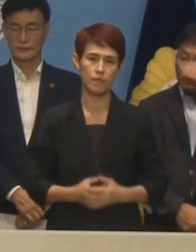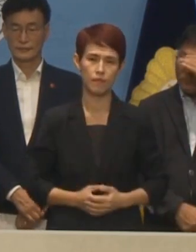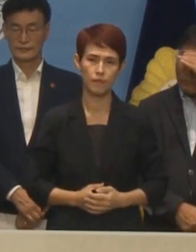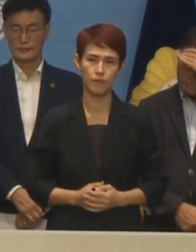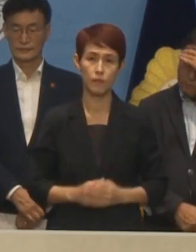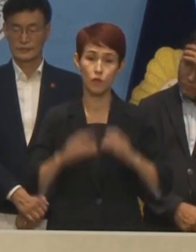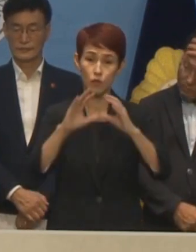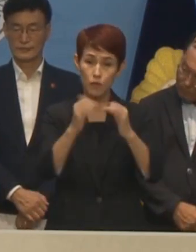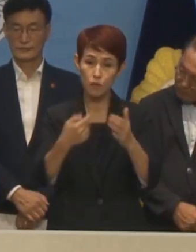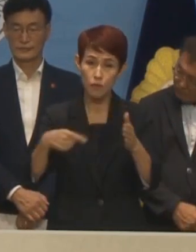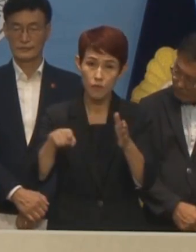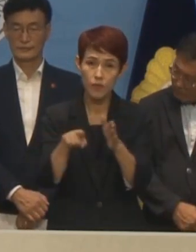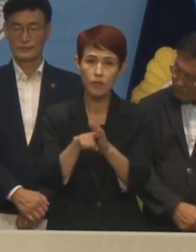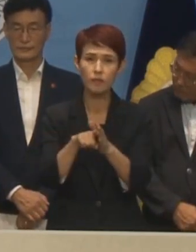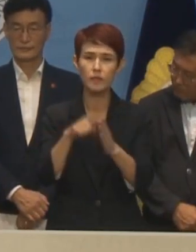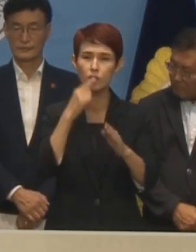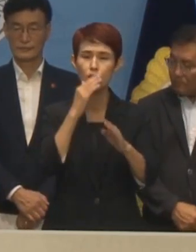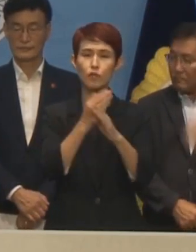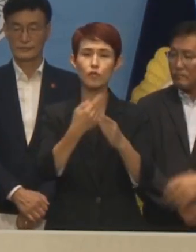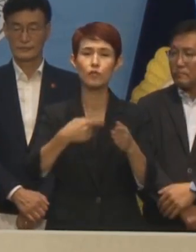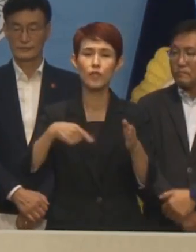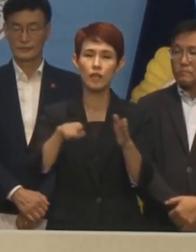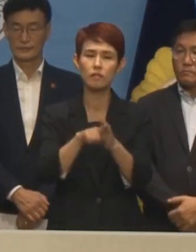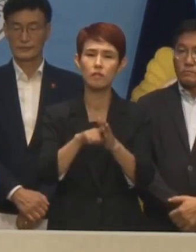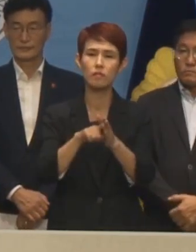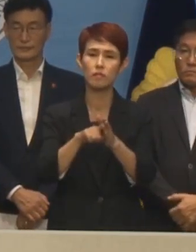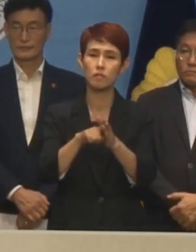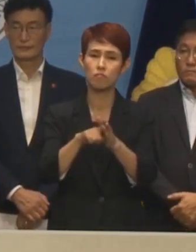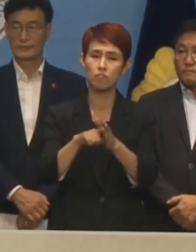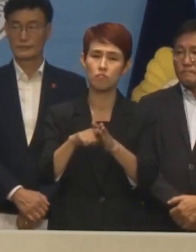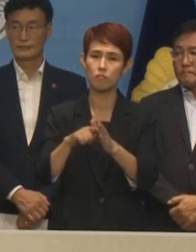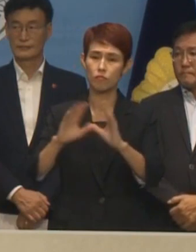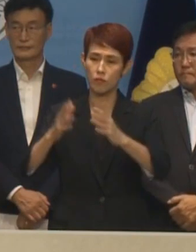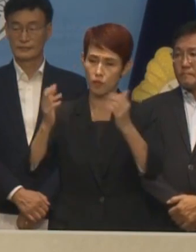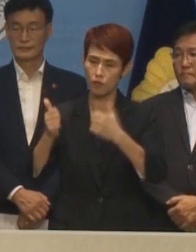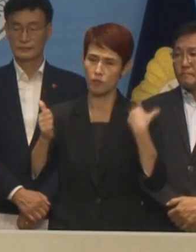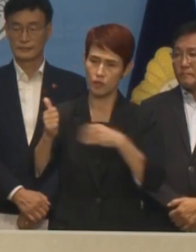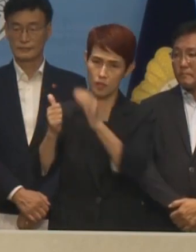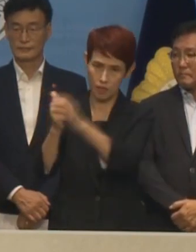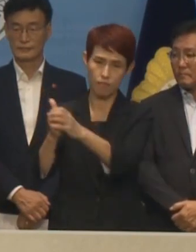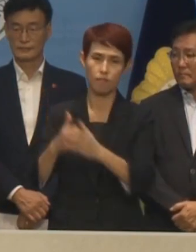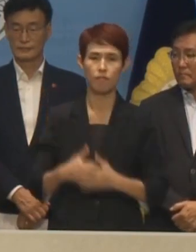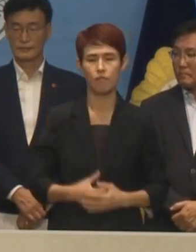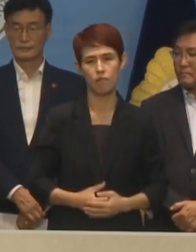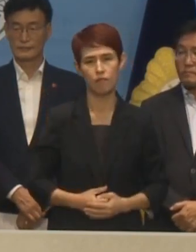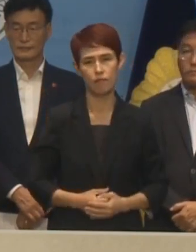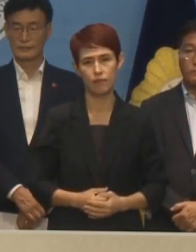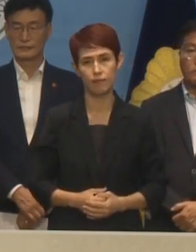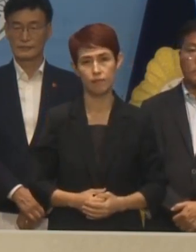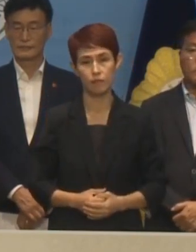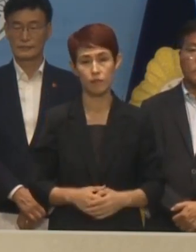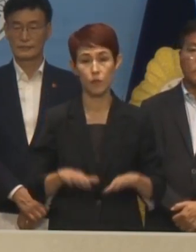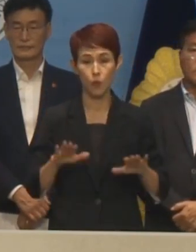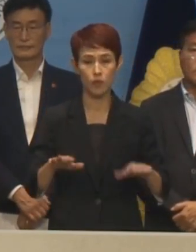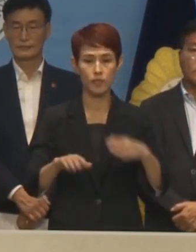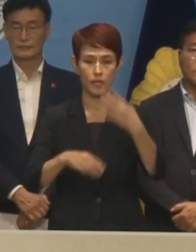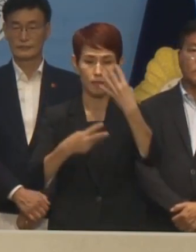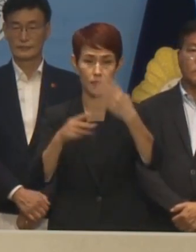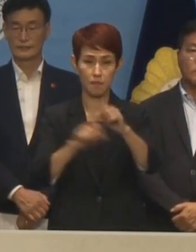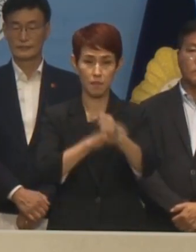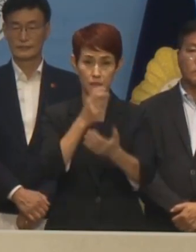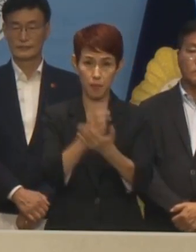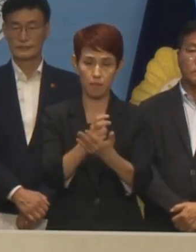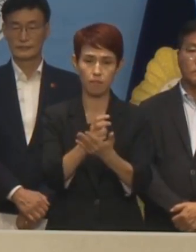위한 진정한 민주정치 실현을 위한 정치권의 책임이자 도리라고 생각합니다. 오늘 4.3 특별법